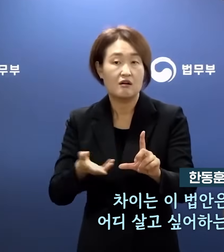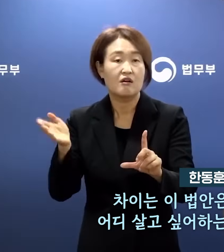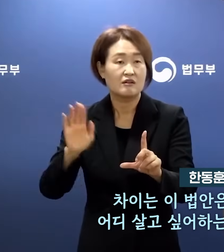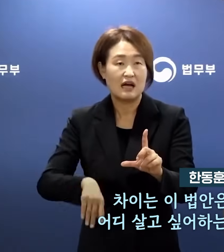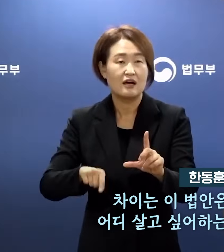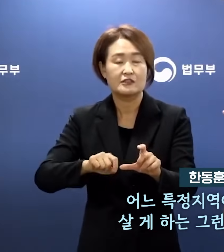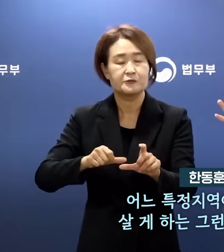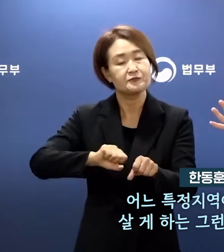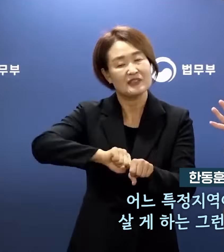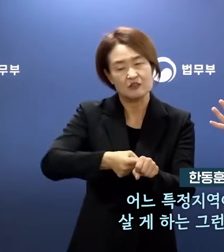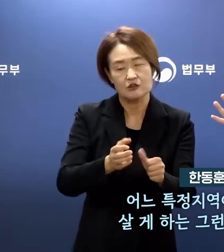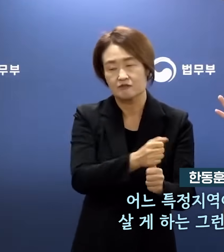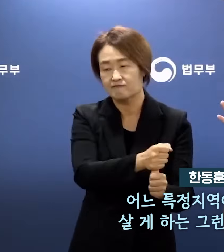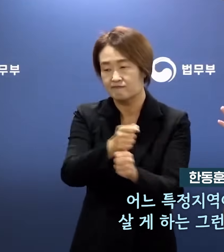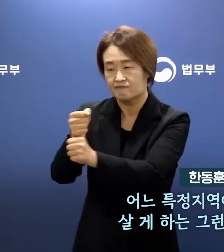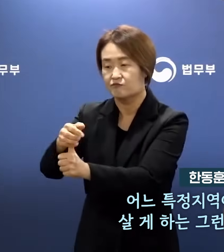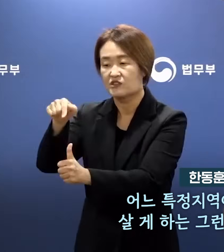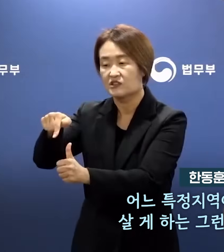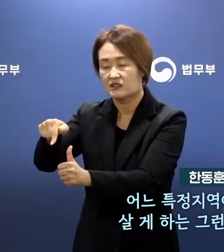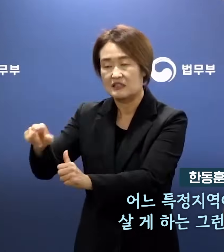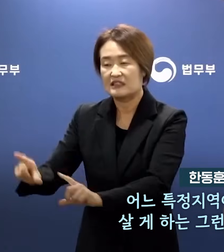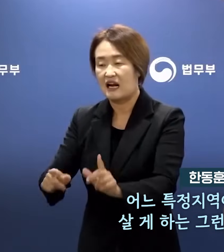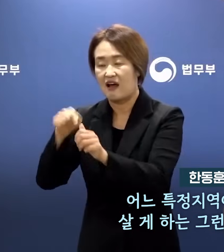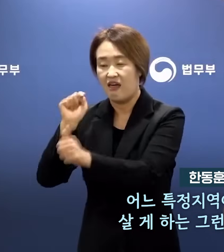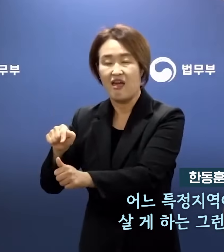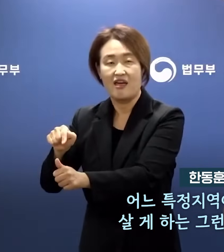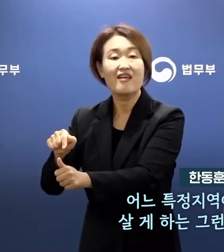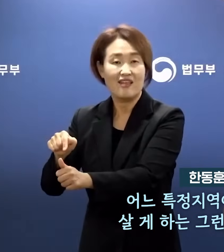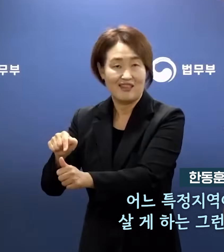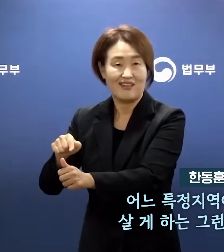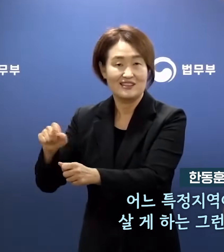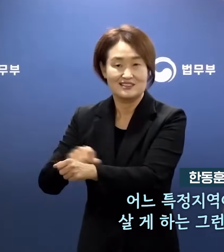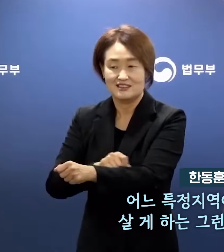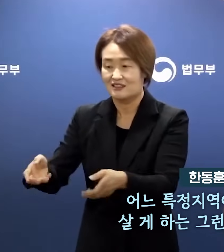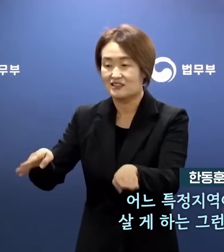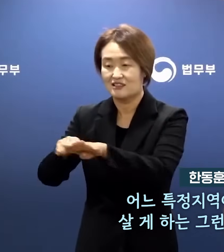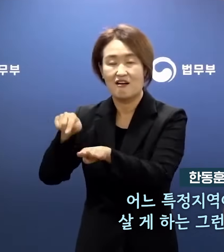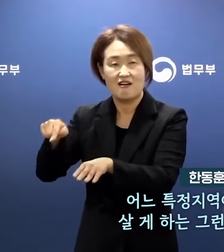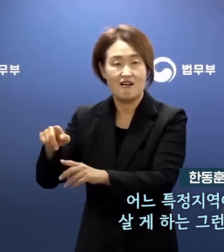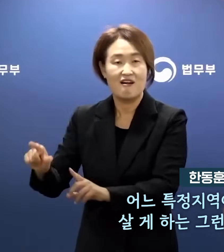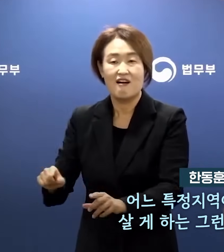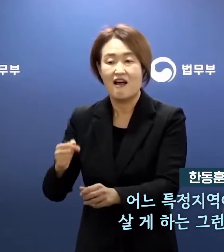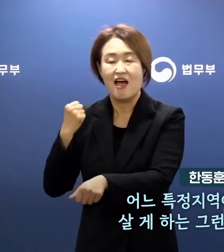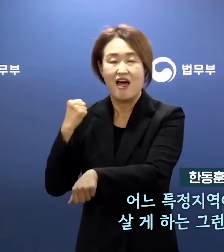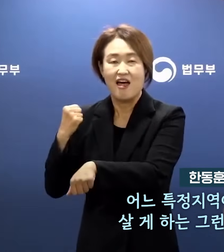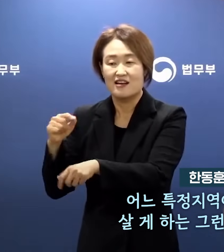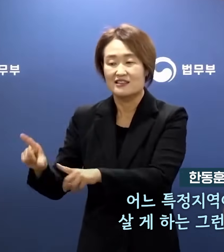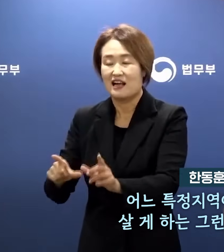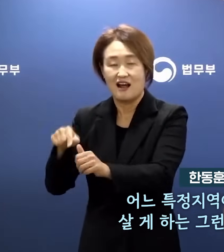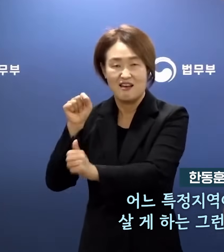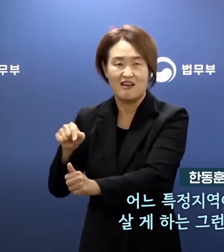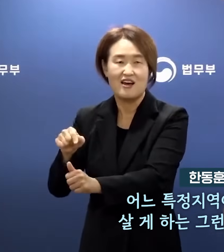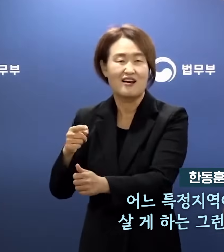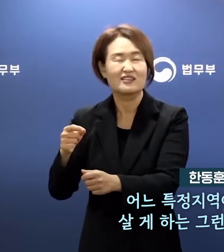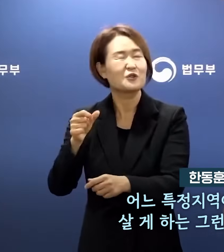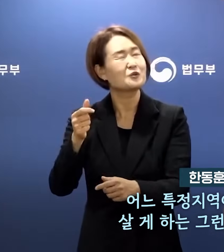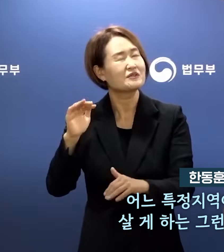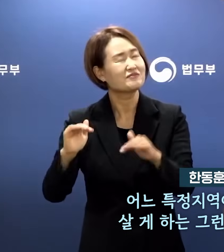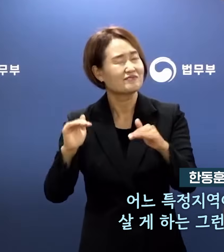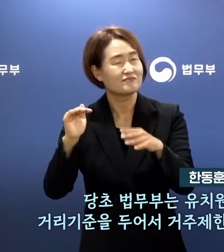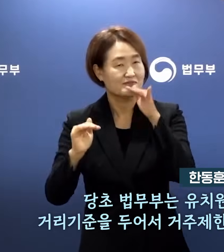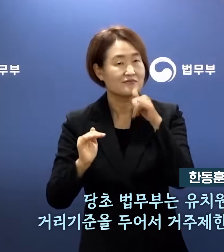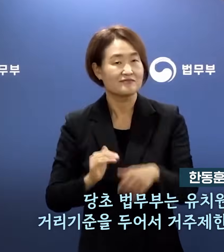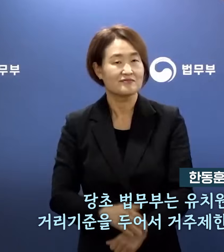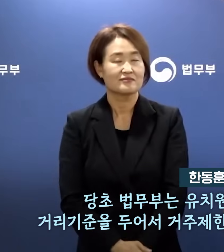사실상 강제로 어느 특정 지역에 살게, 특정 시설에 살게 하는 그런 차이가 있는 겁니다.